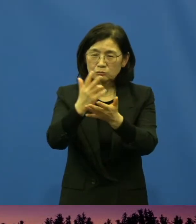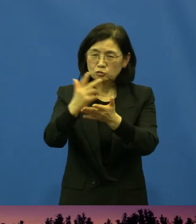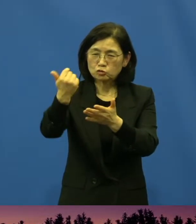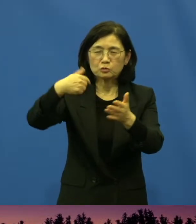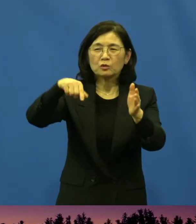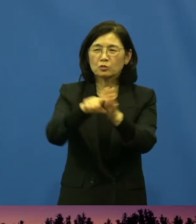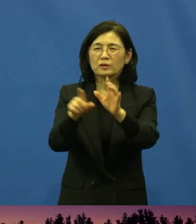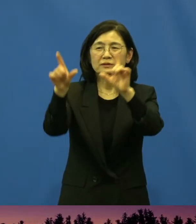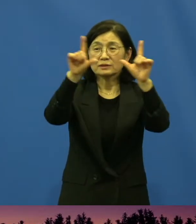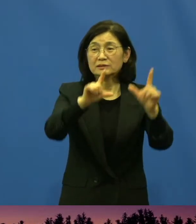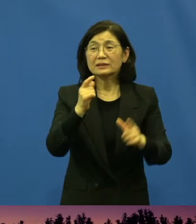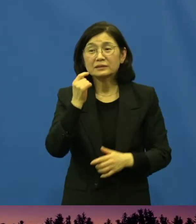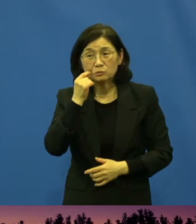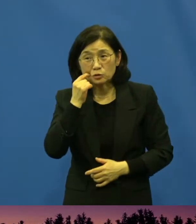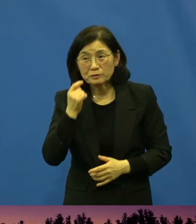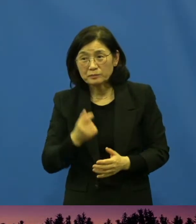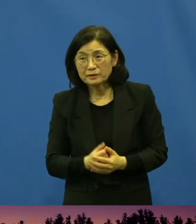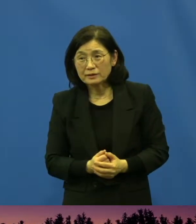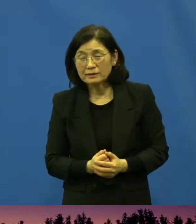수가 있겠어요?